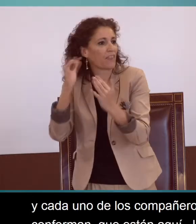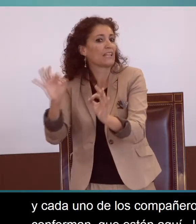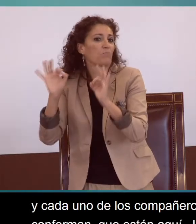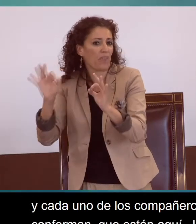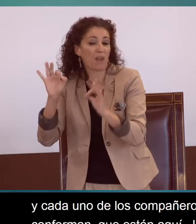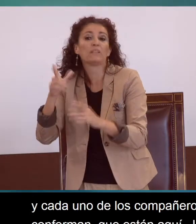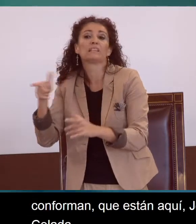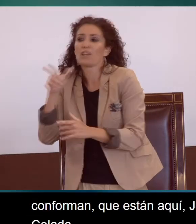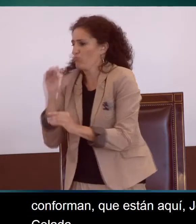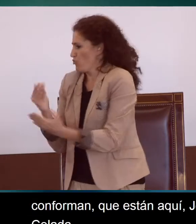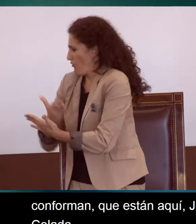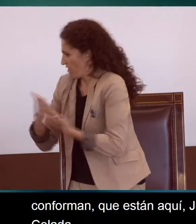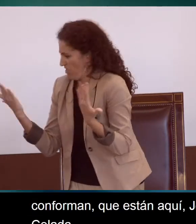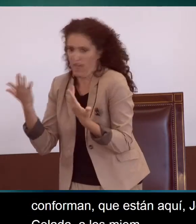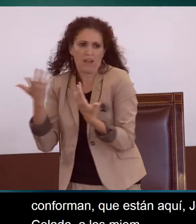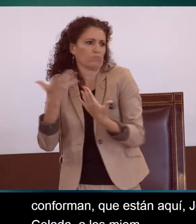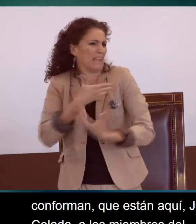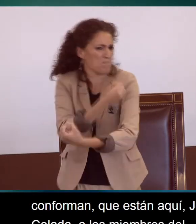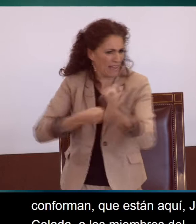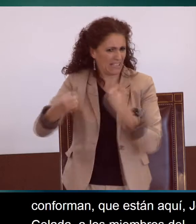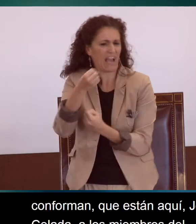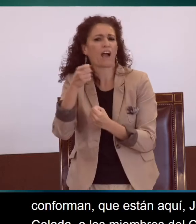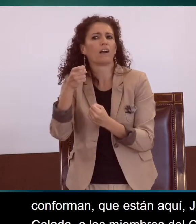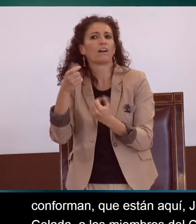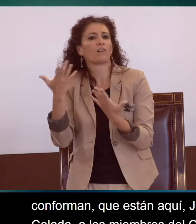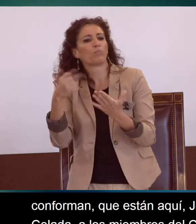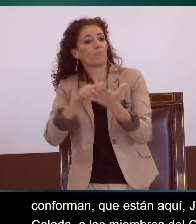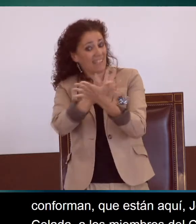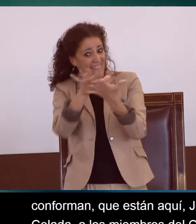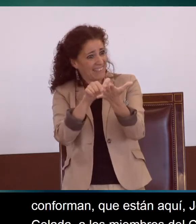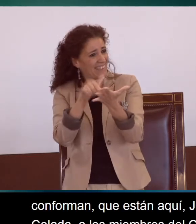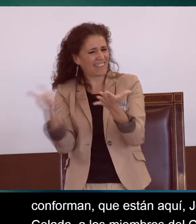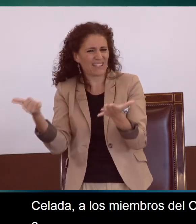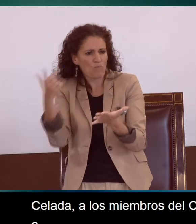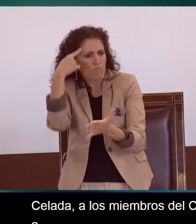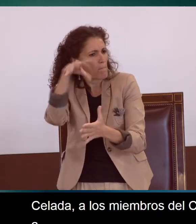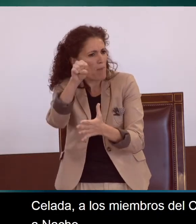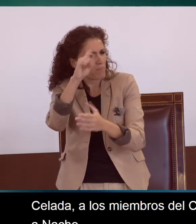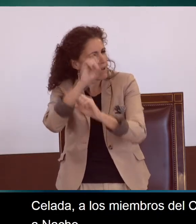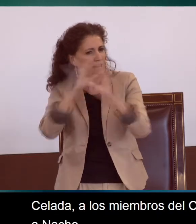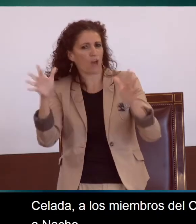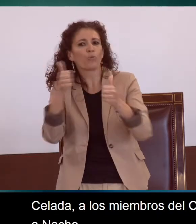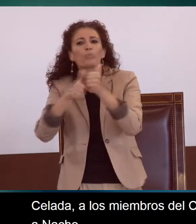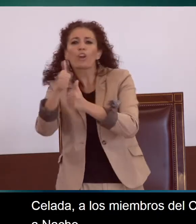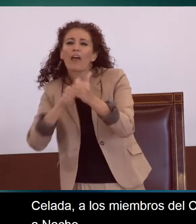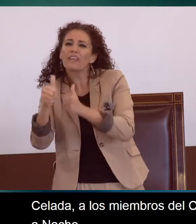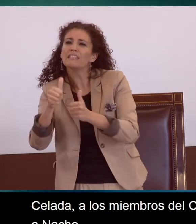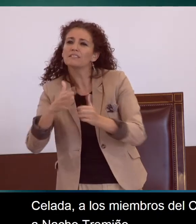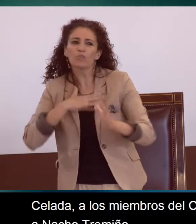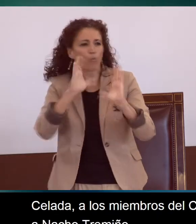Patronato también es presidente del Consejo Rector. Gracias especialmente por tu confianza, por tu empatía y por